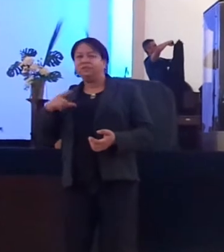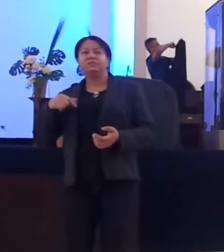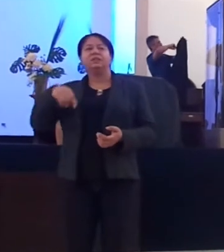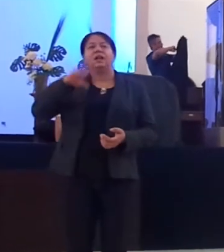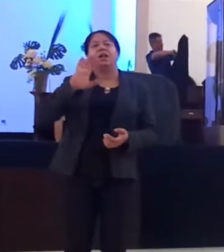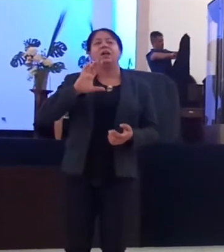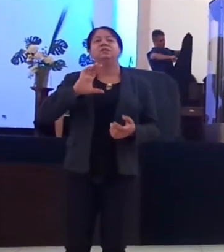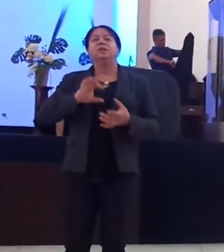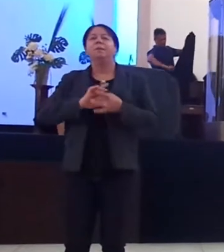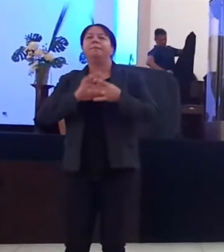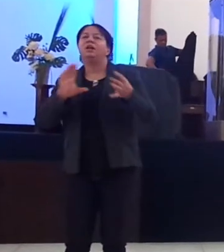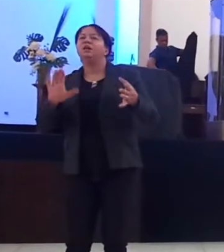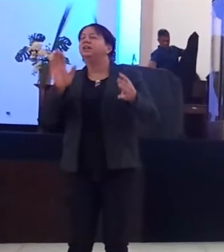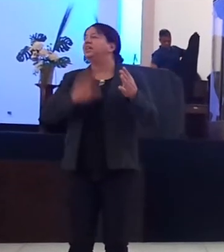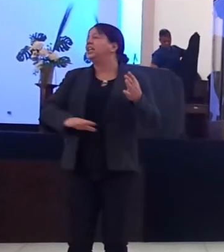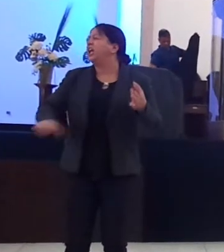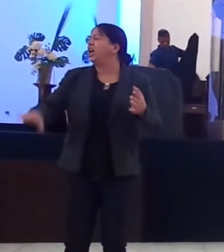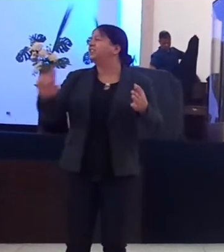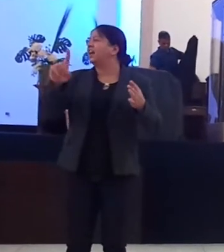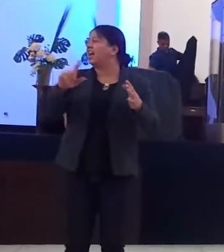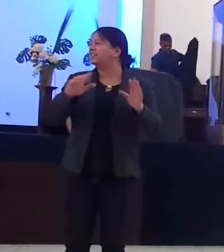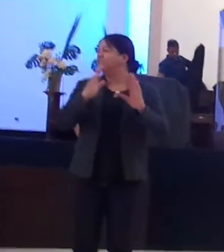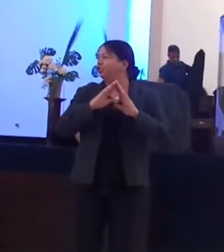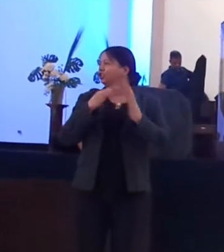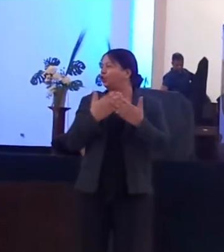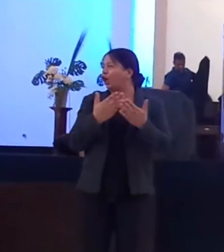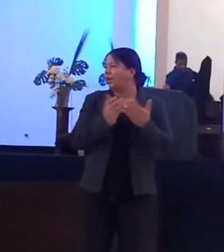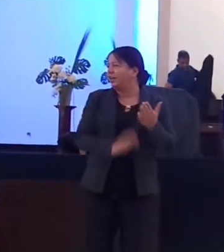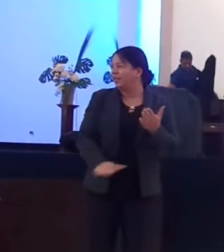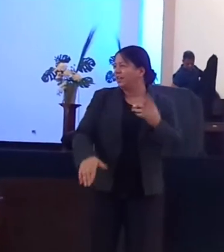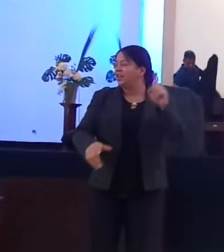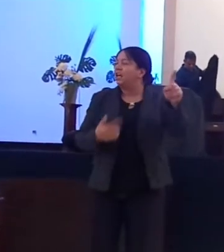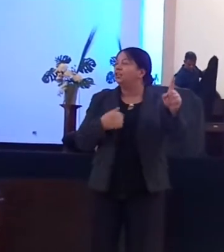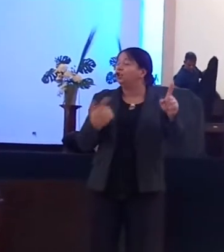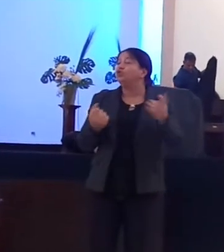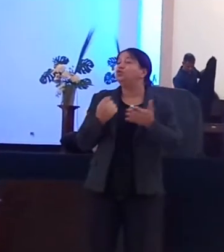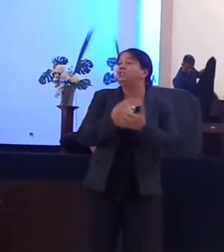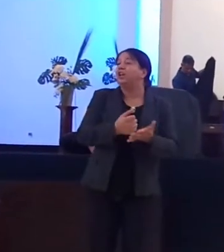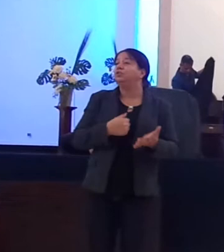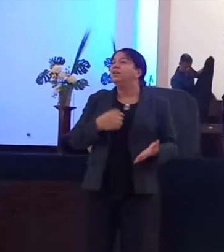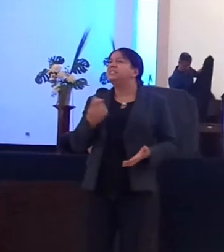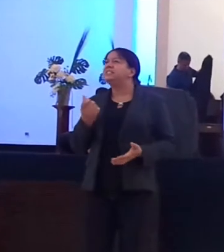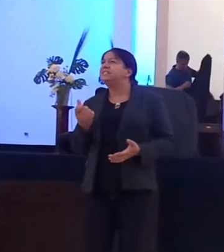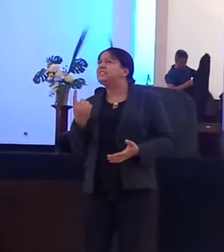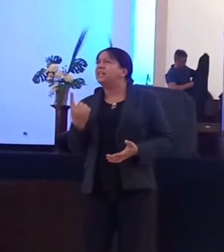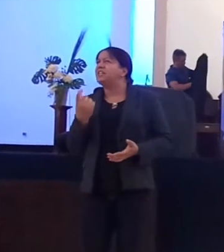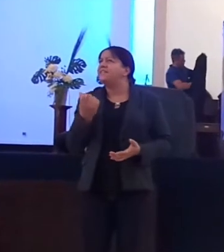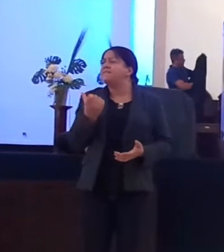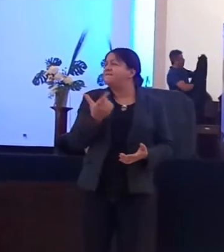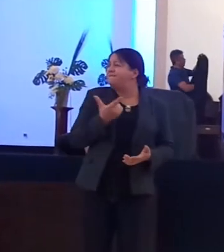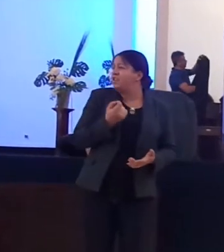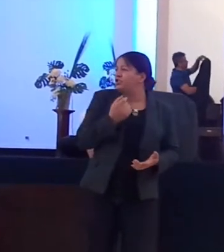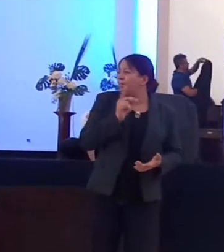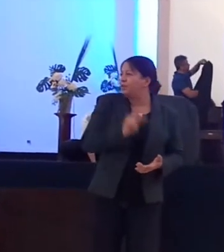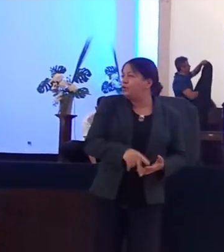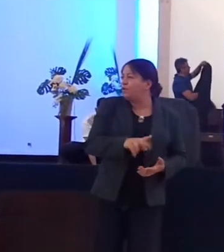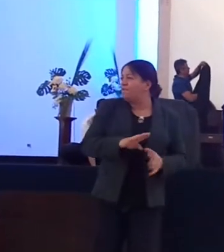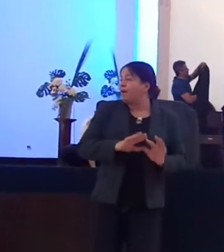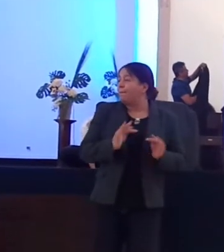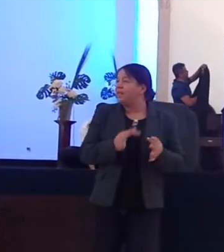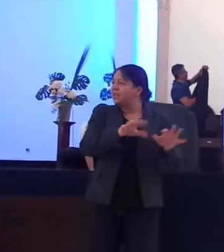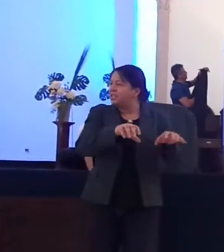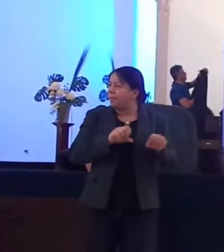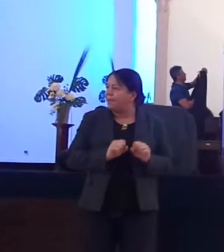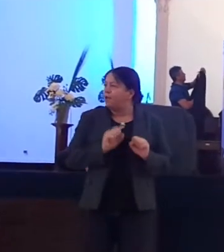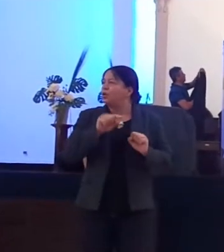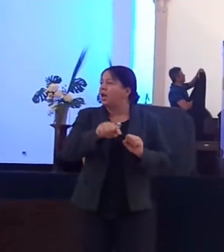nos liderando com a creche, nós estamos ajudando 120 famílias, 160 famílias, acolhendo as crianças na